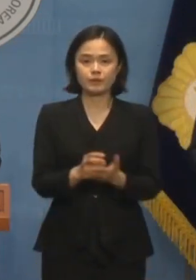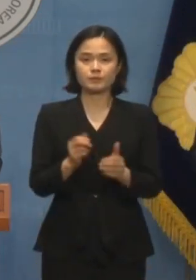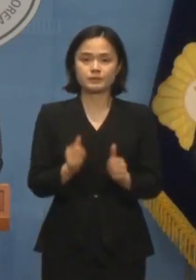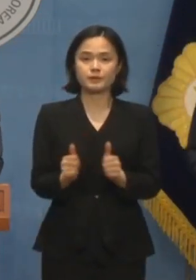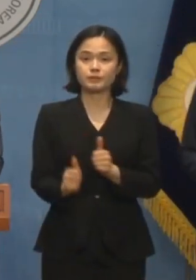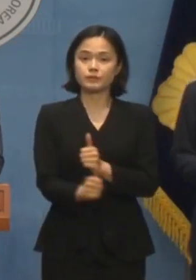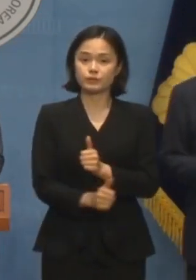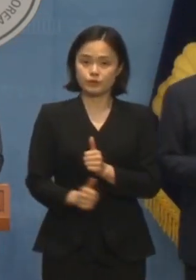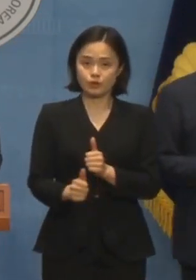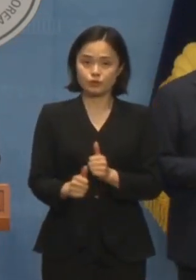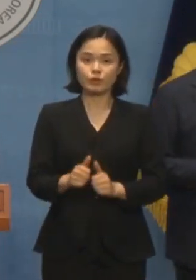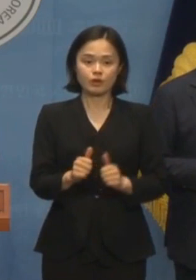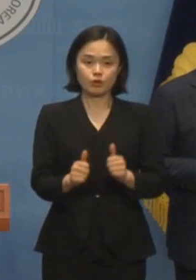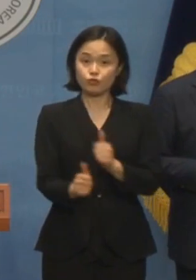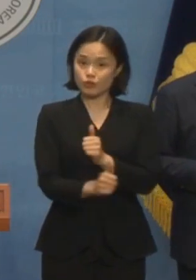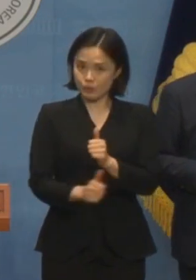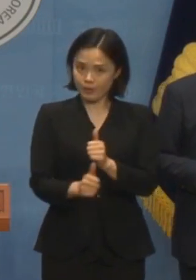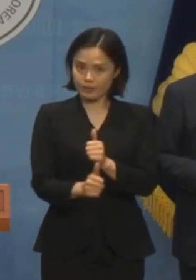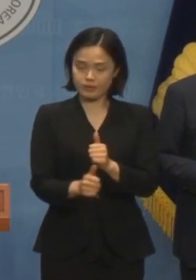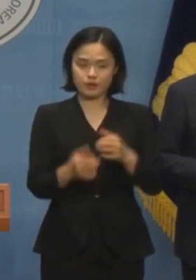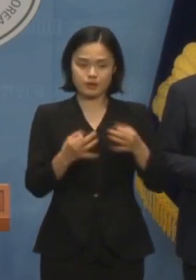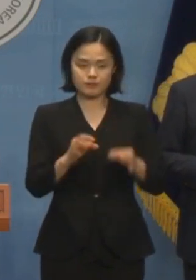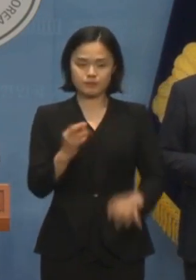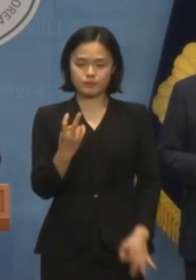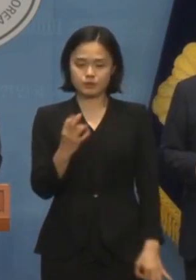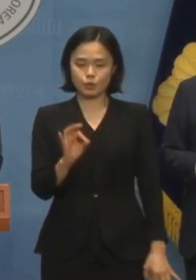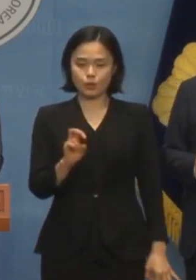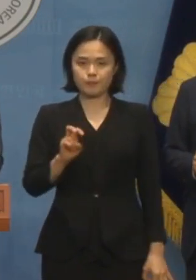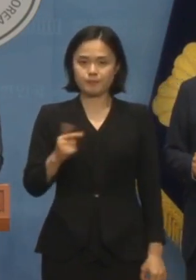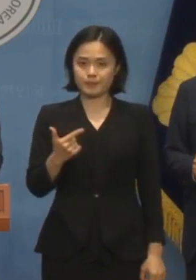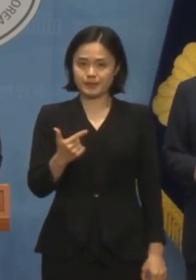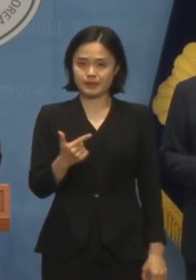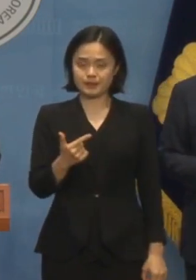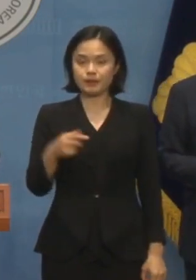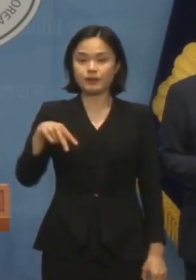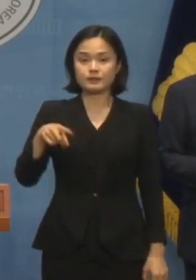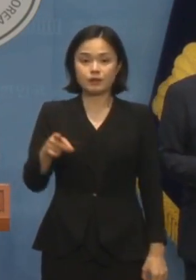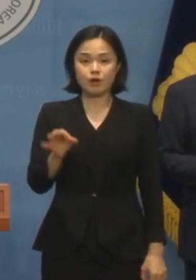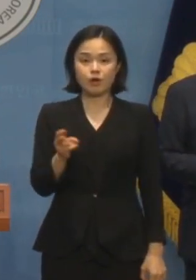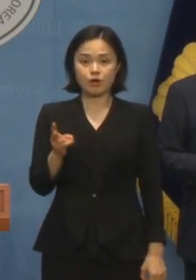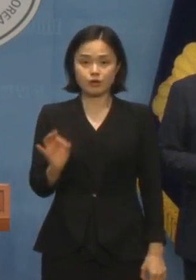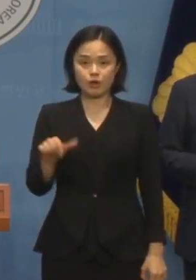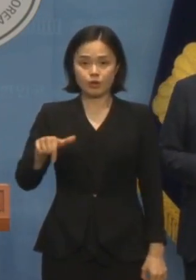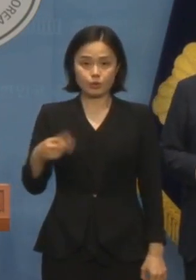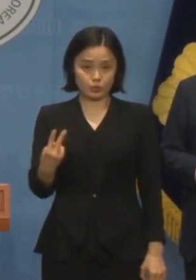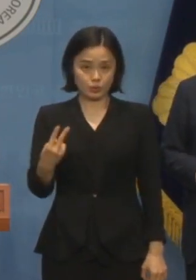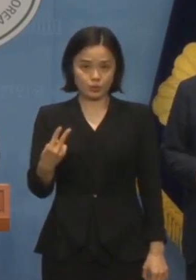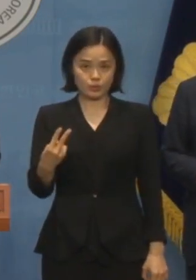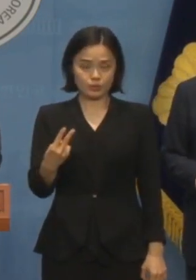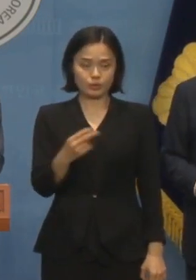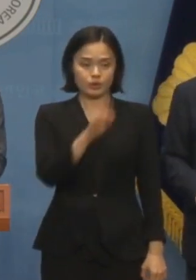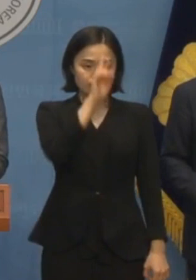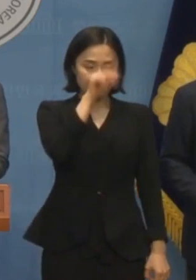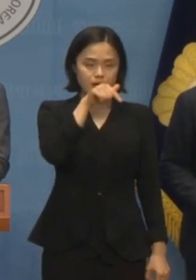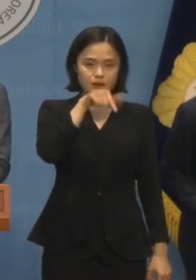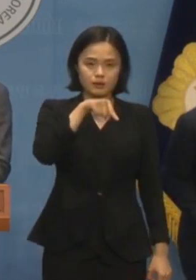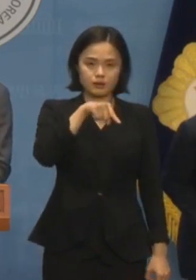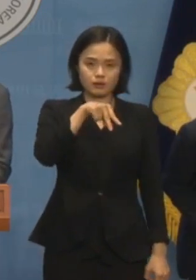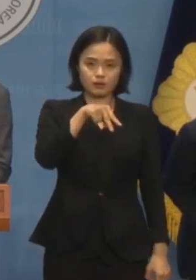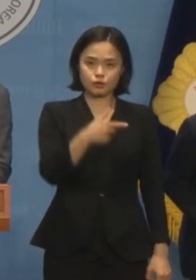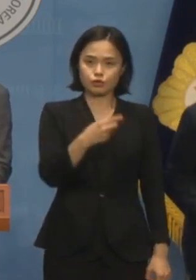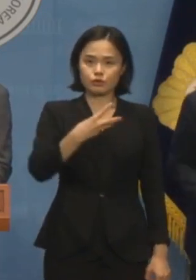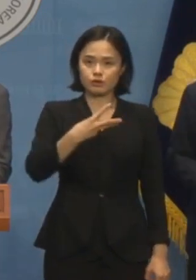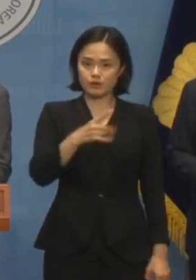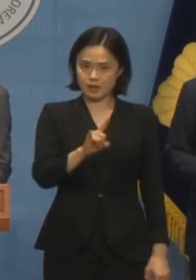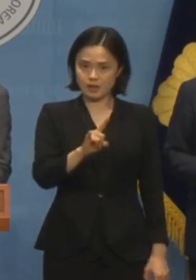법사위 위원이신 김용민 의원이십니다. 서영교 위원님 오셨습니다. 박균태